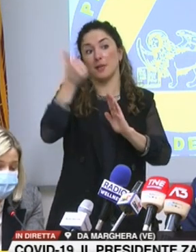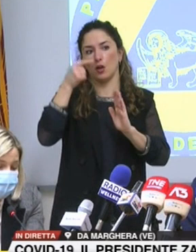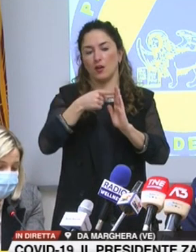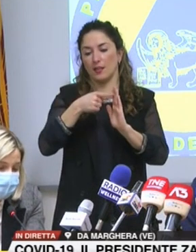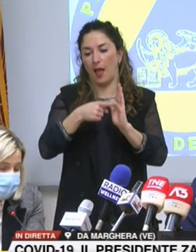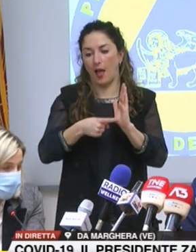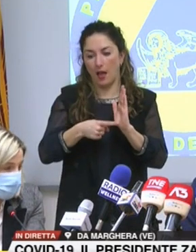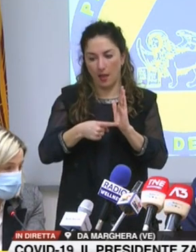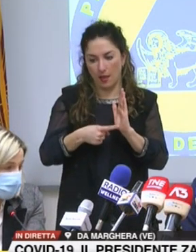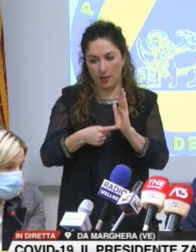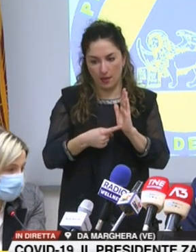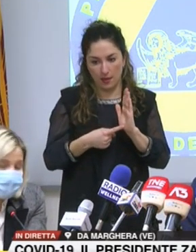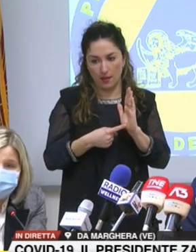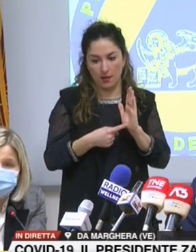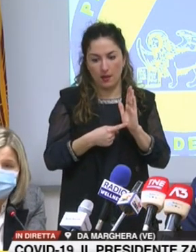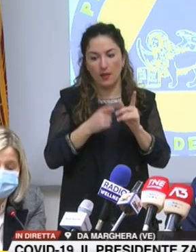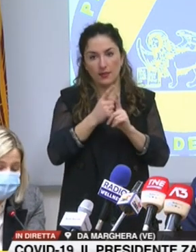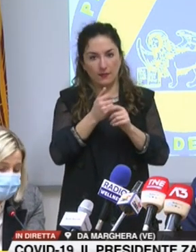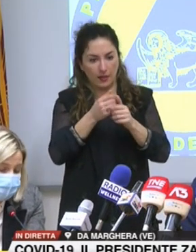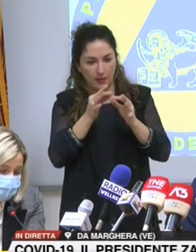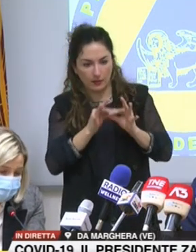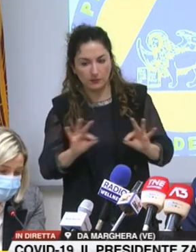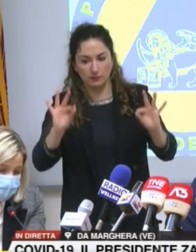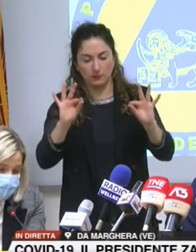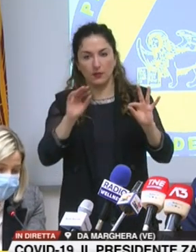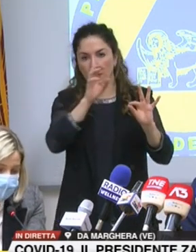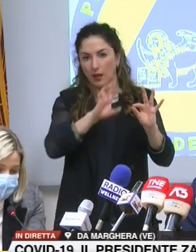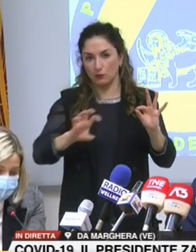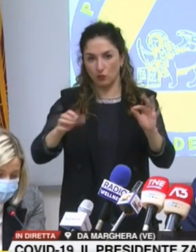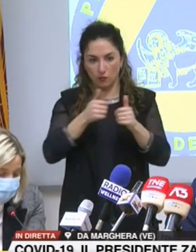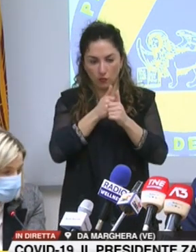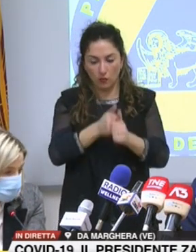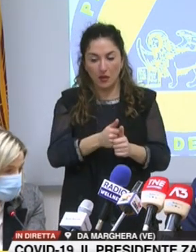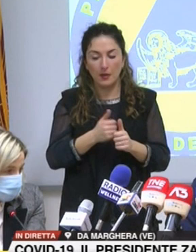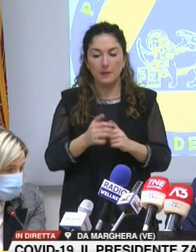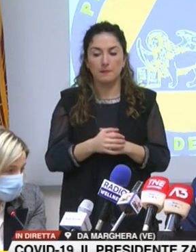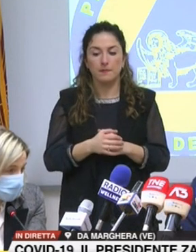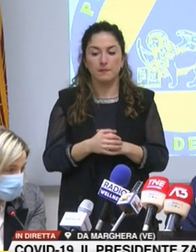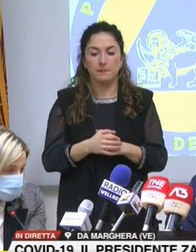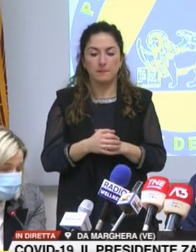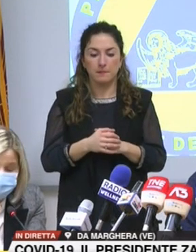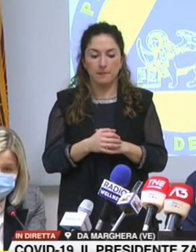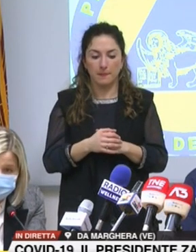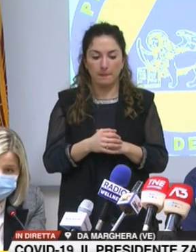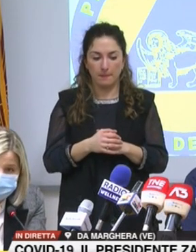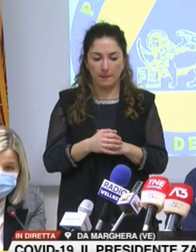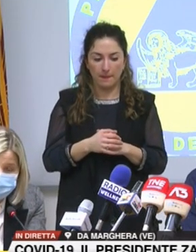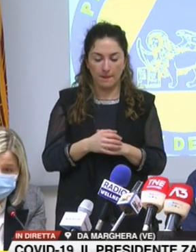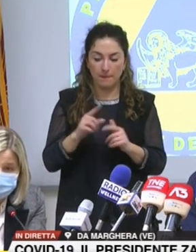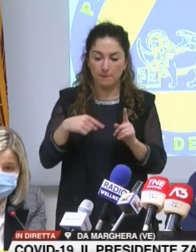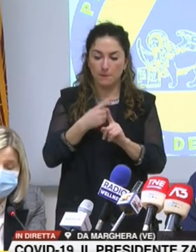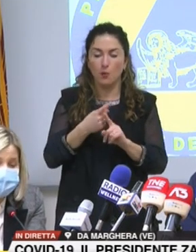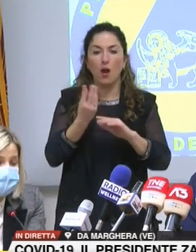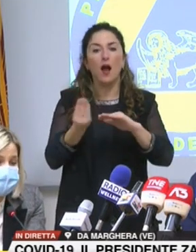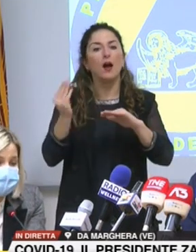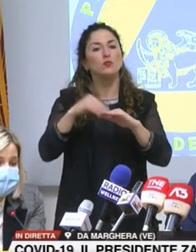vengono poi anche rispettate o comunque seguite dalle regioni. In tutto questo si aggiunge anche il discorso, l'abbiamo sempre detto, che